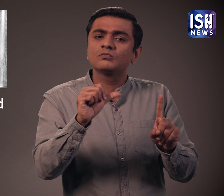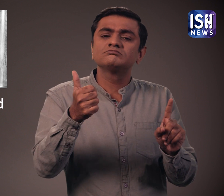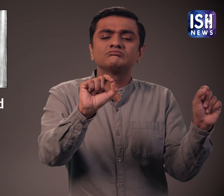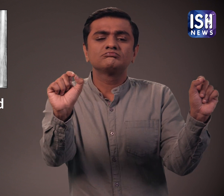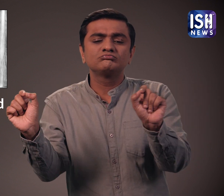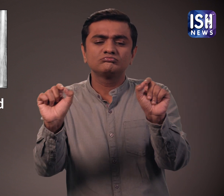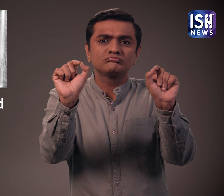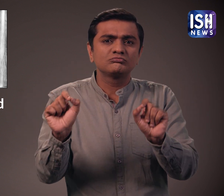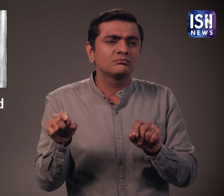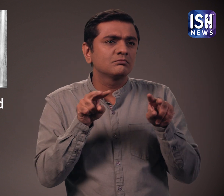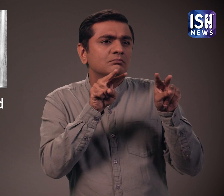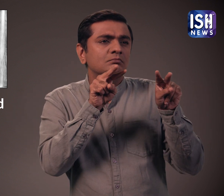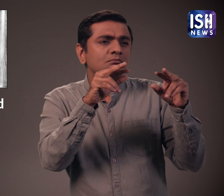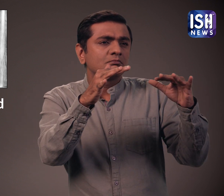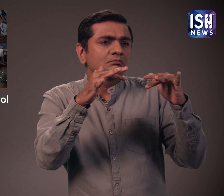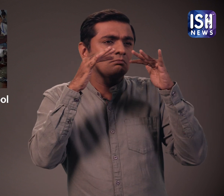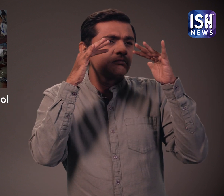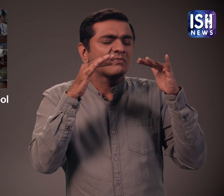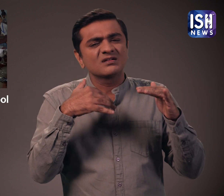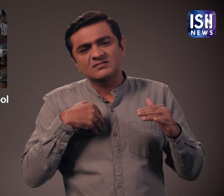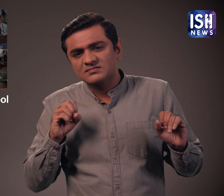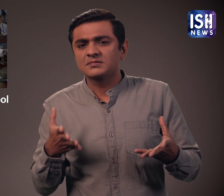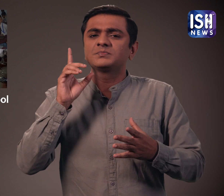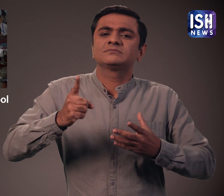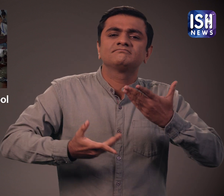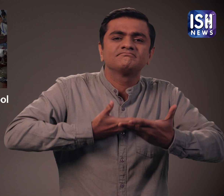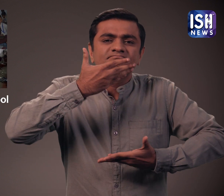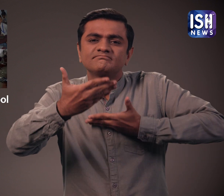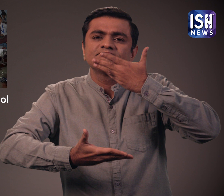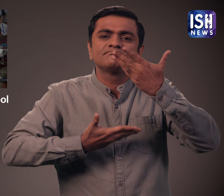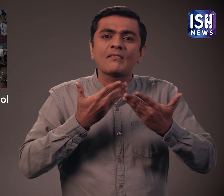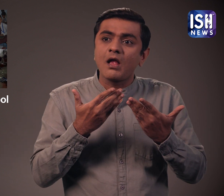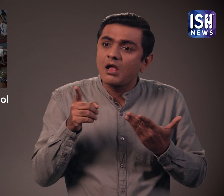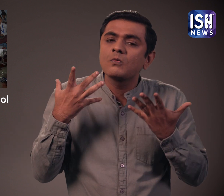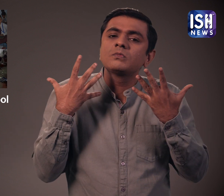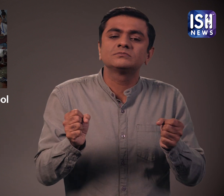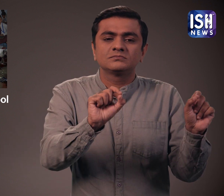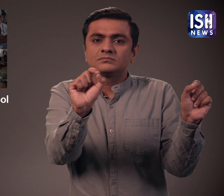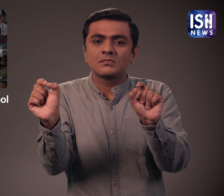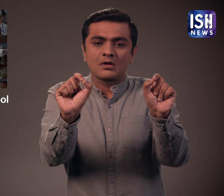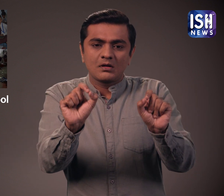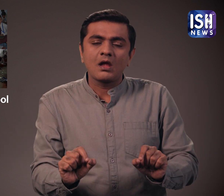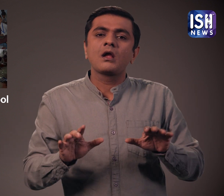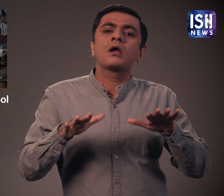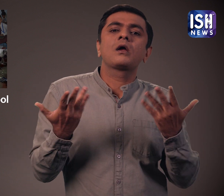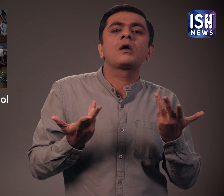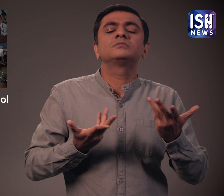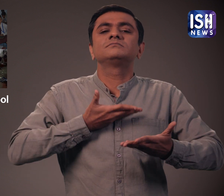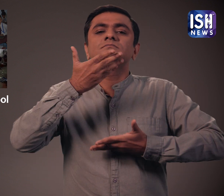ऐसा इसलिए क्योंकि वह दोनों हाथों से लिख सकते थे इससे प्रेरित होकर उन्होंने अपने स्कूल में इसे पढ़ारा